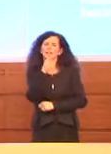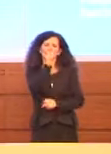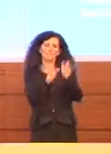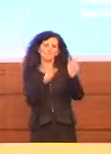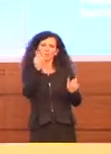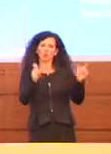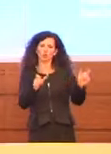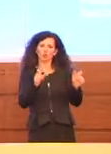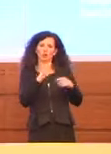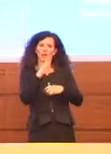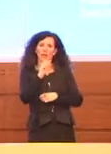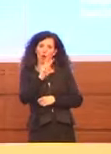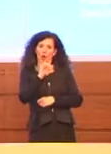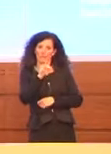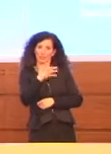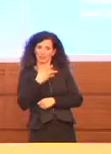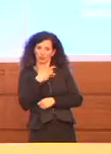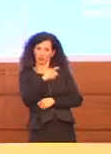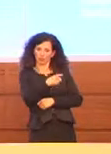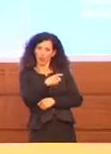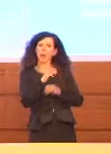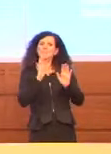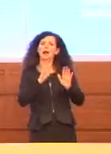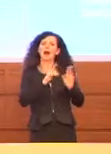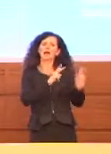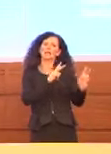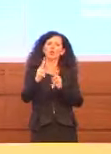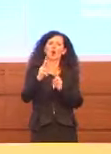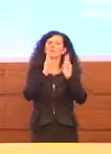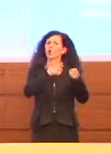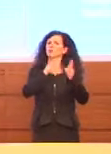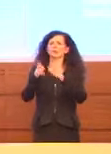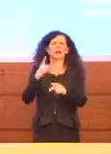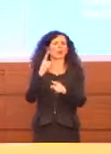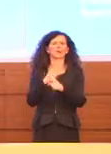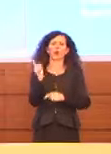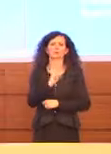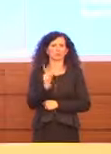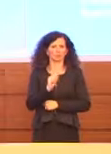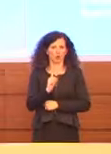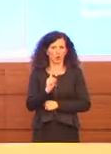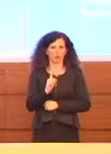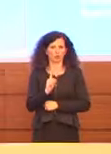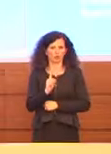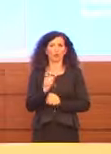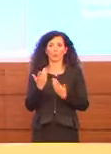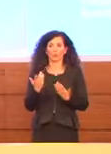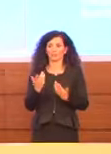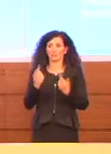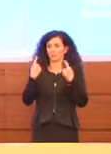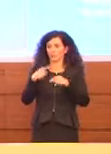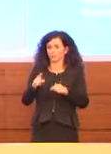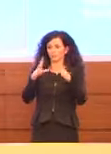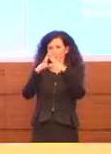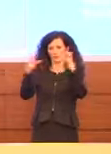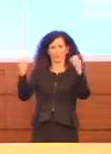infette ma che non necessitano di un ricovero ospedaliero questa è una chiave molto importante queste strutture nella letteratura